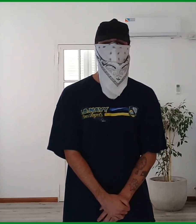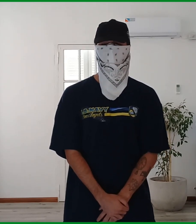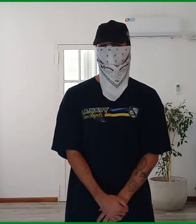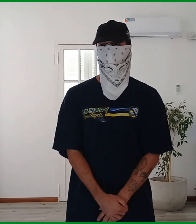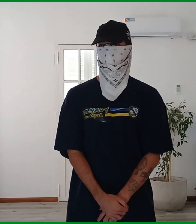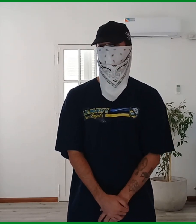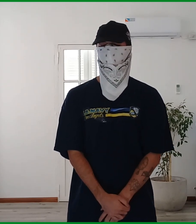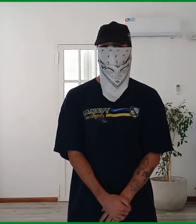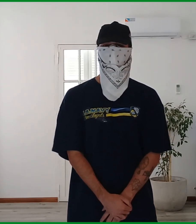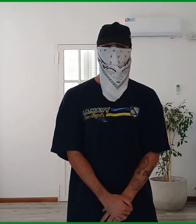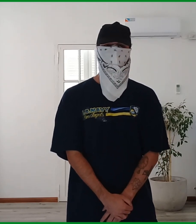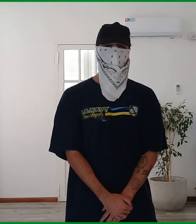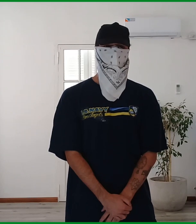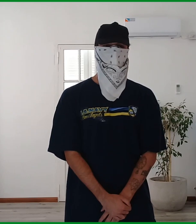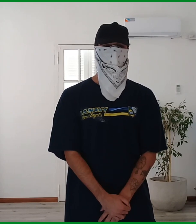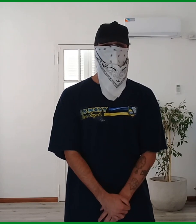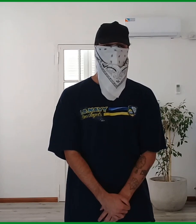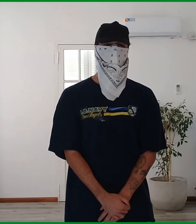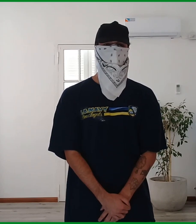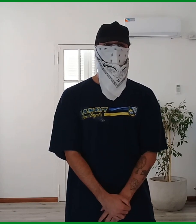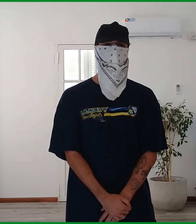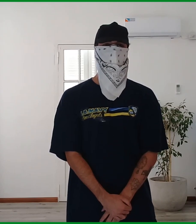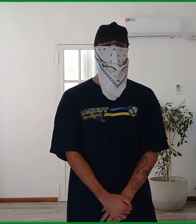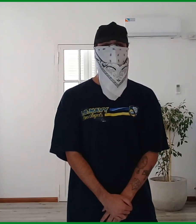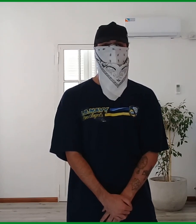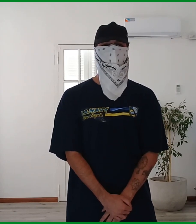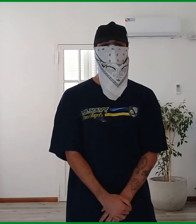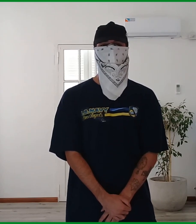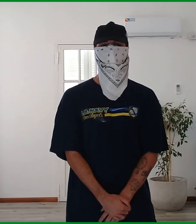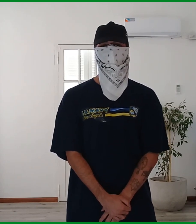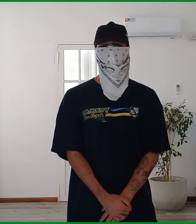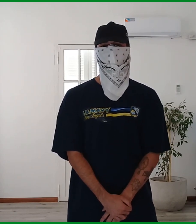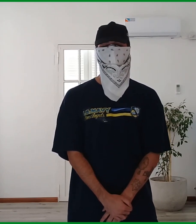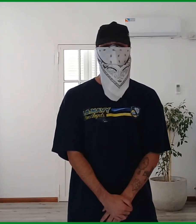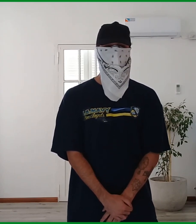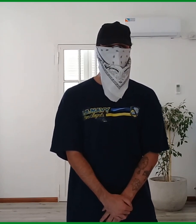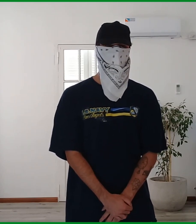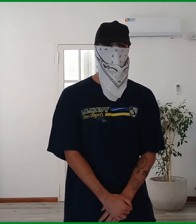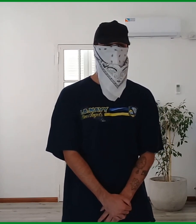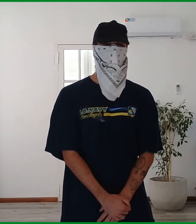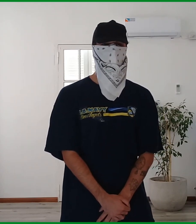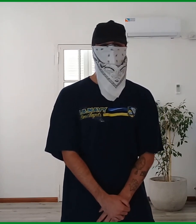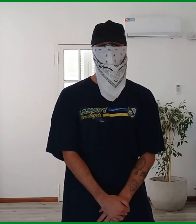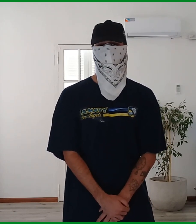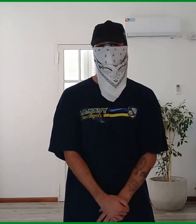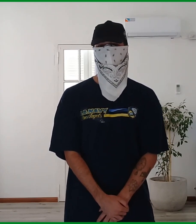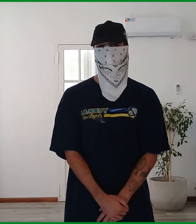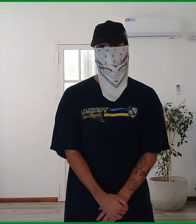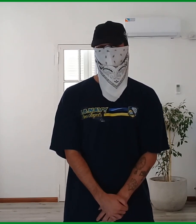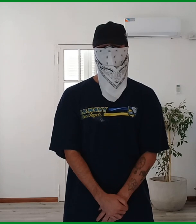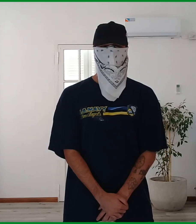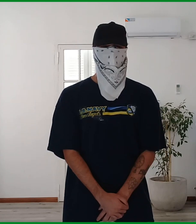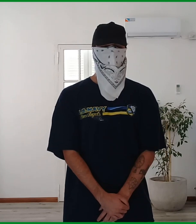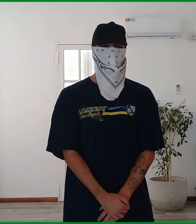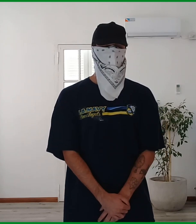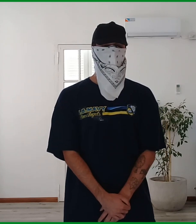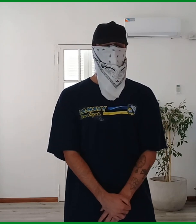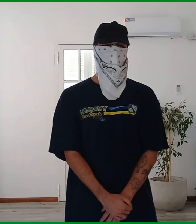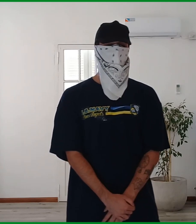apolítica, creyendo que simplemente era yo poniendo mi nombre por la ciudad. Un docente